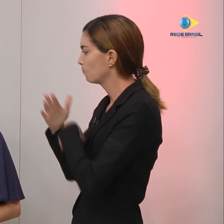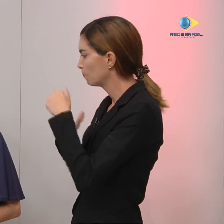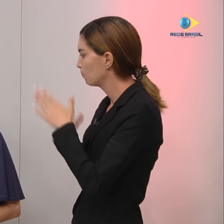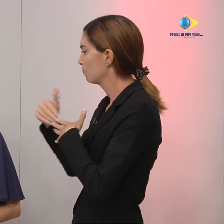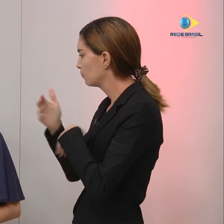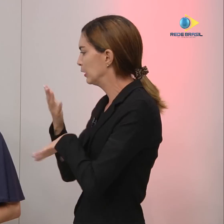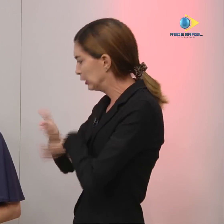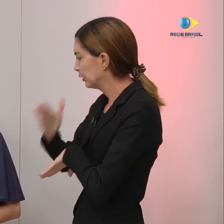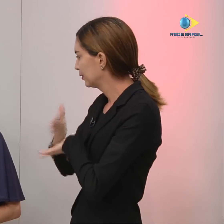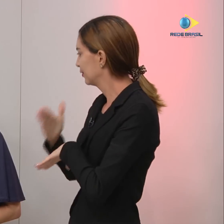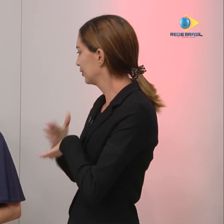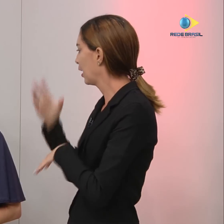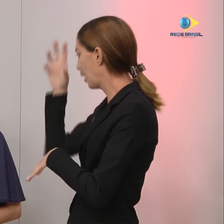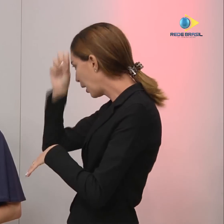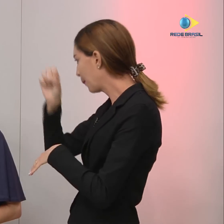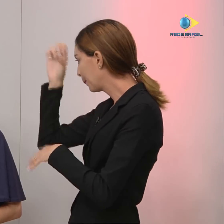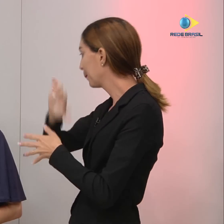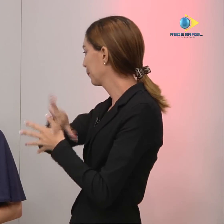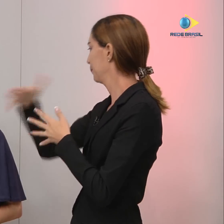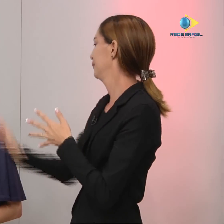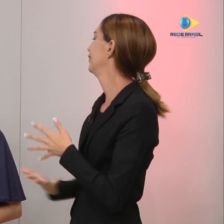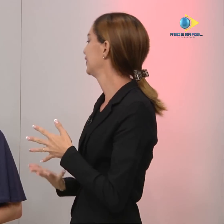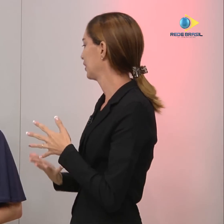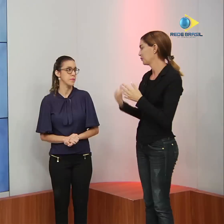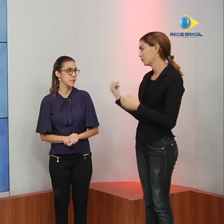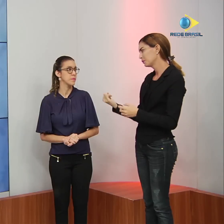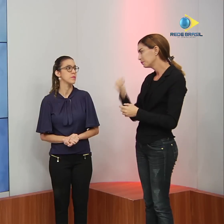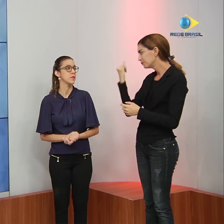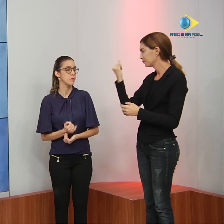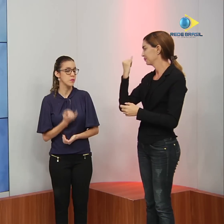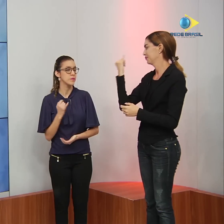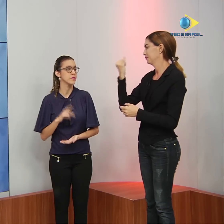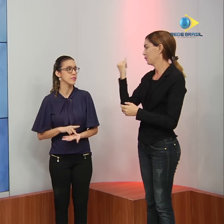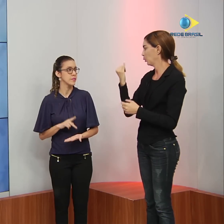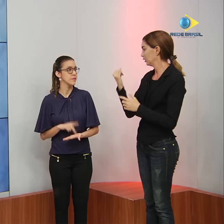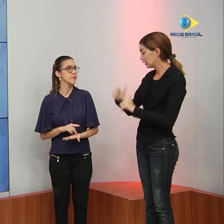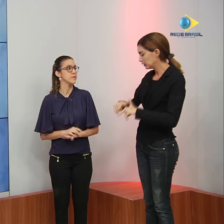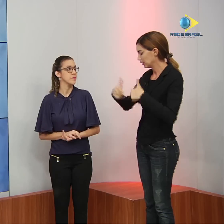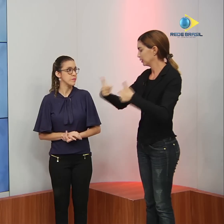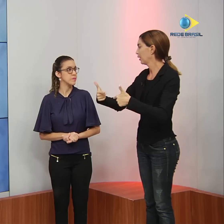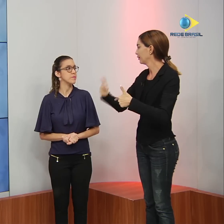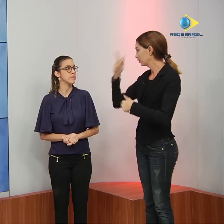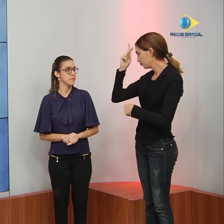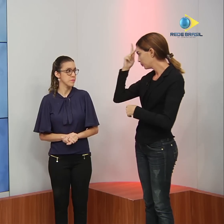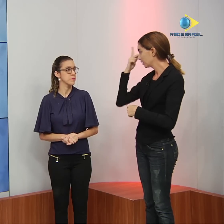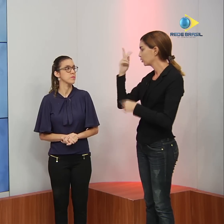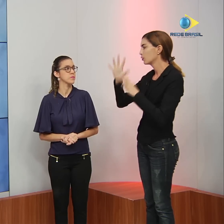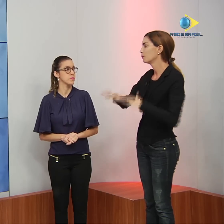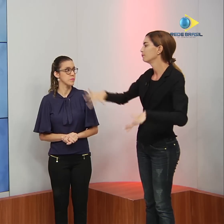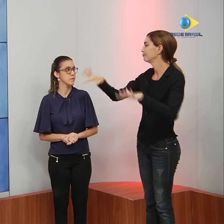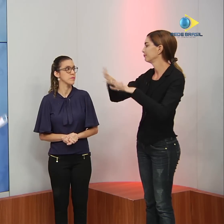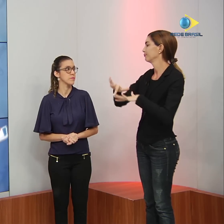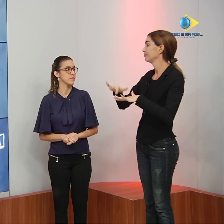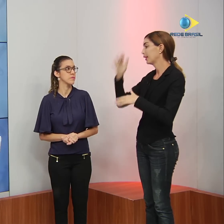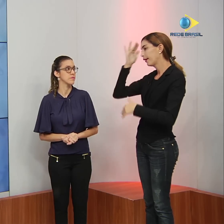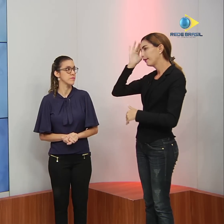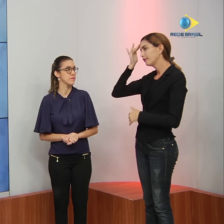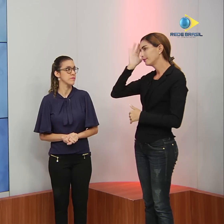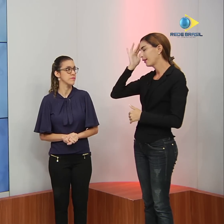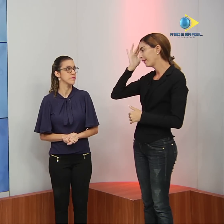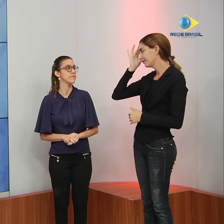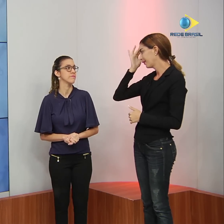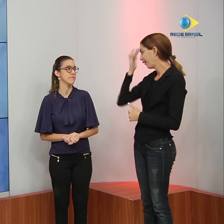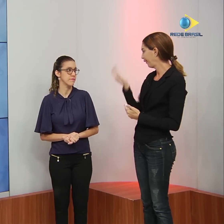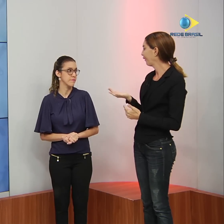necessária para aprender Libras. Isso é muito importante, essa iniciativa das pessoas, de modo geral, a entenderem